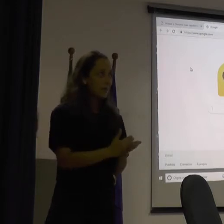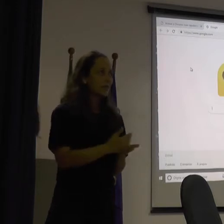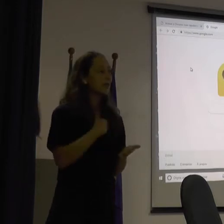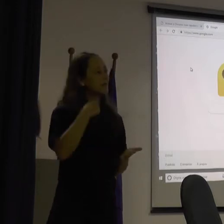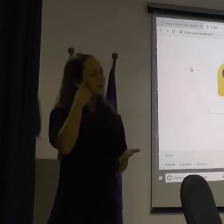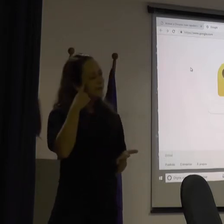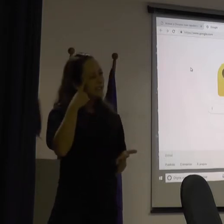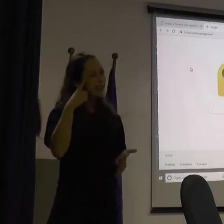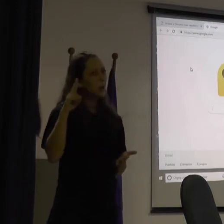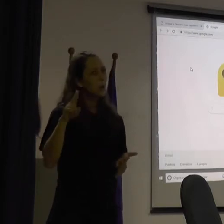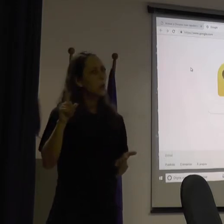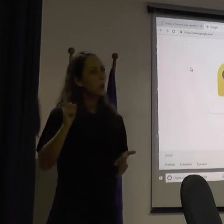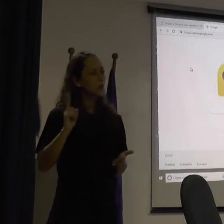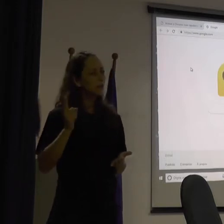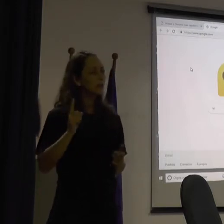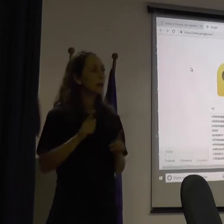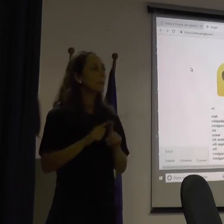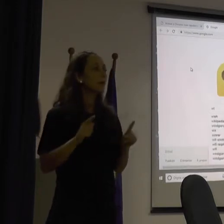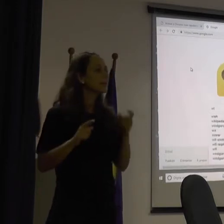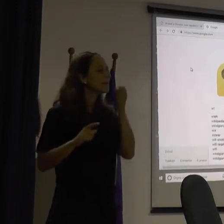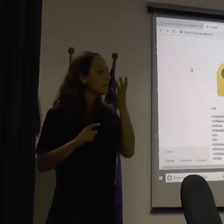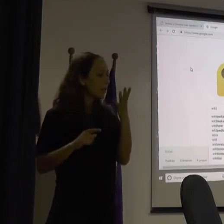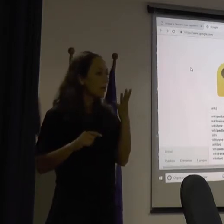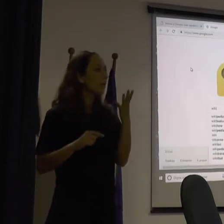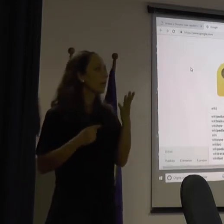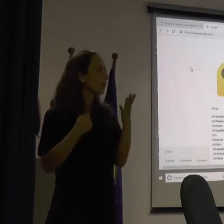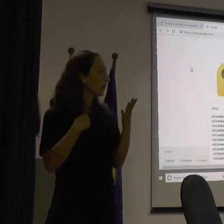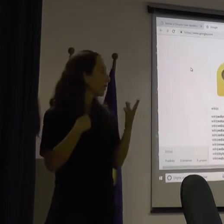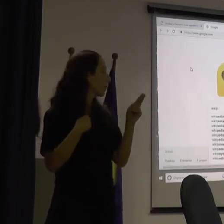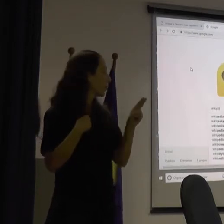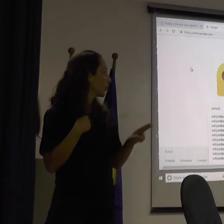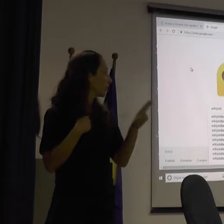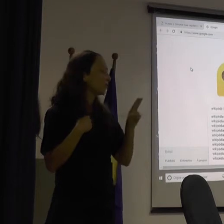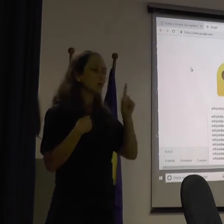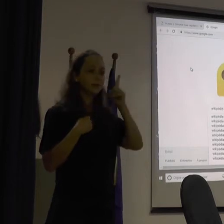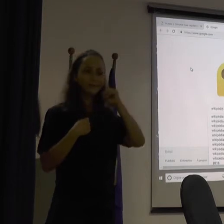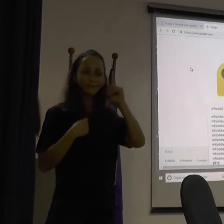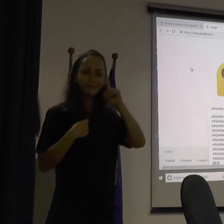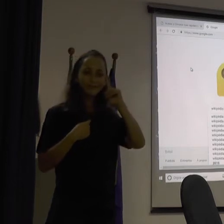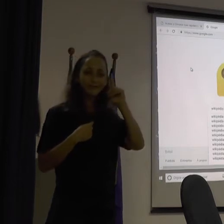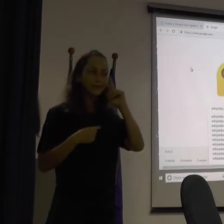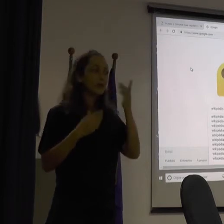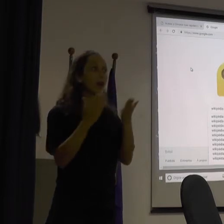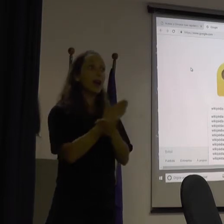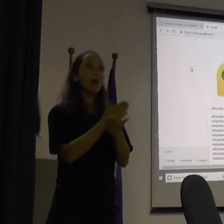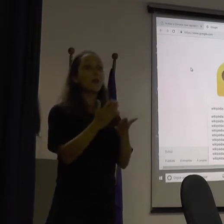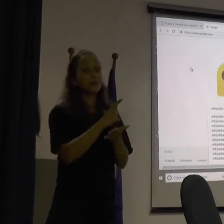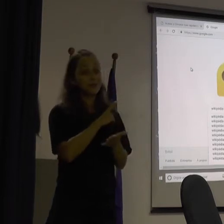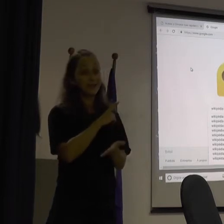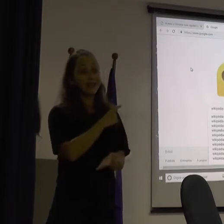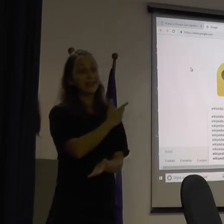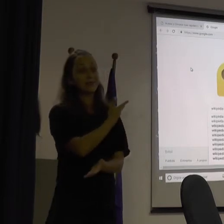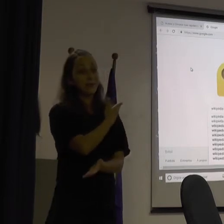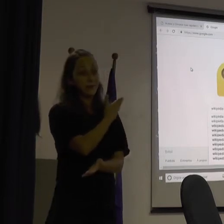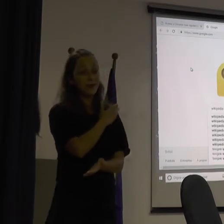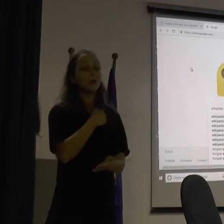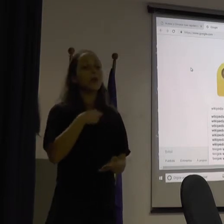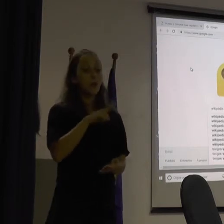usar, mas eu achei bom colocar, eu uso bastante no dia a dia, né? Muita gente tem preconceito, a Wikipédia eu